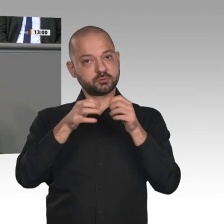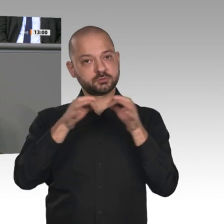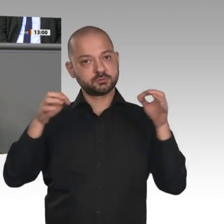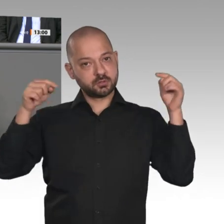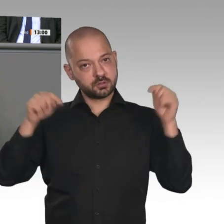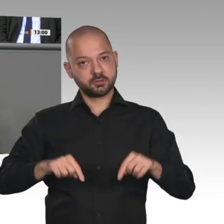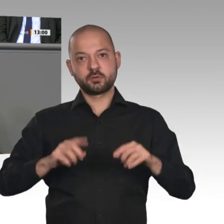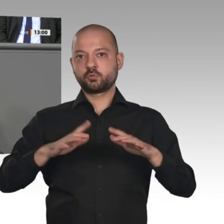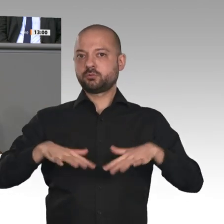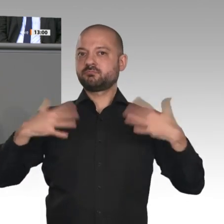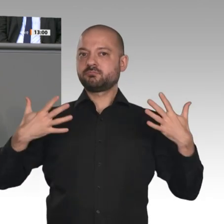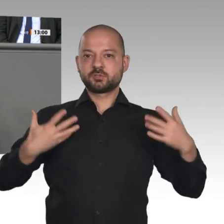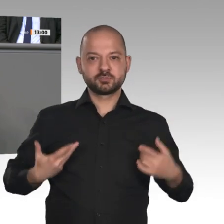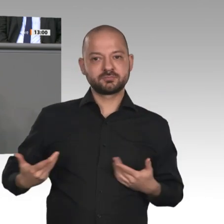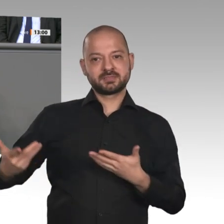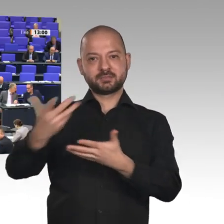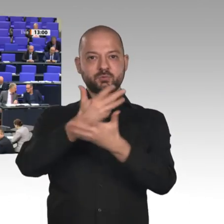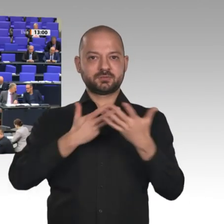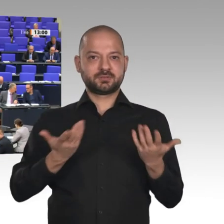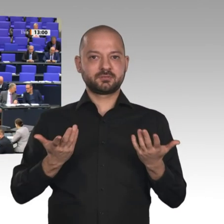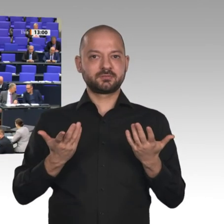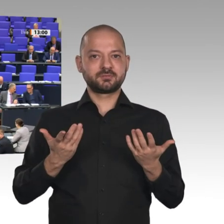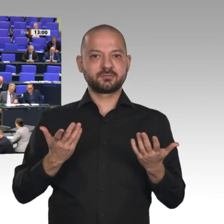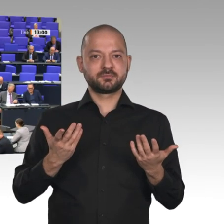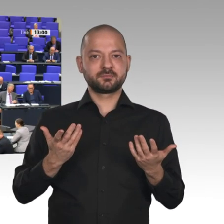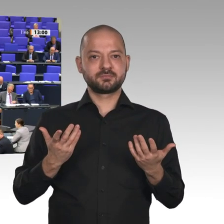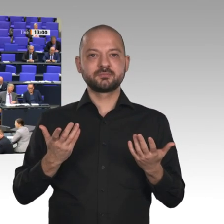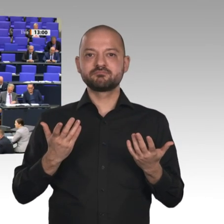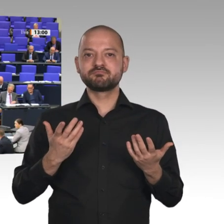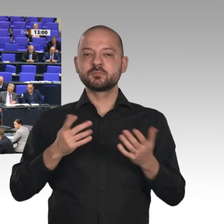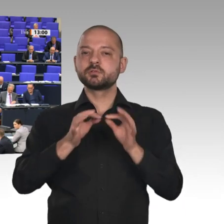diesem Tagesordnungspunkt, meine Damen und Herren.